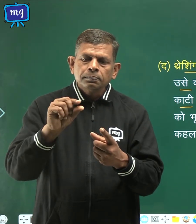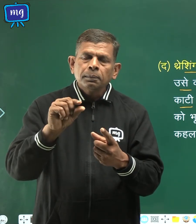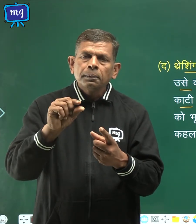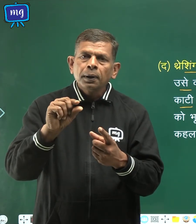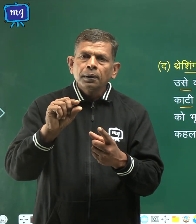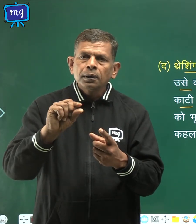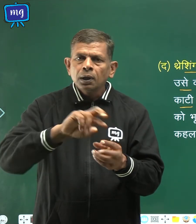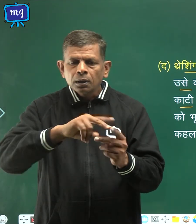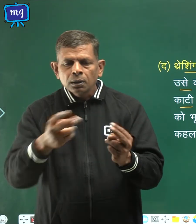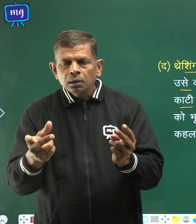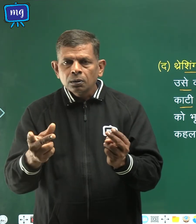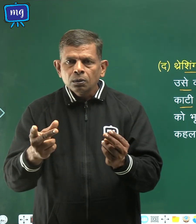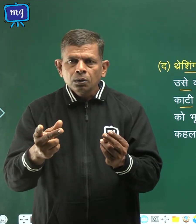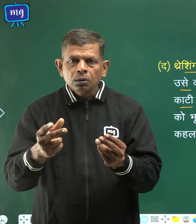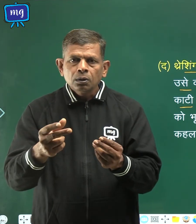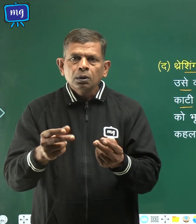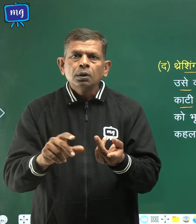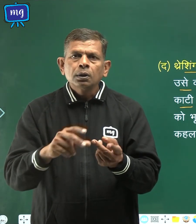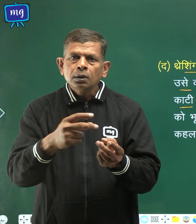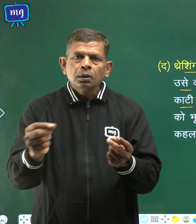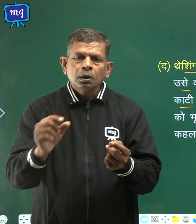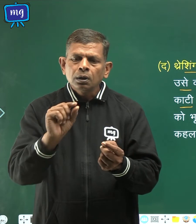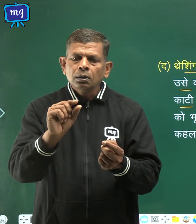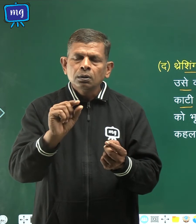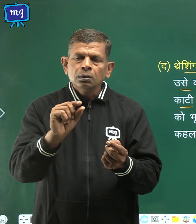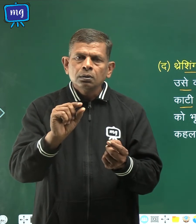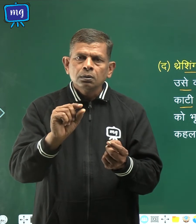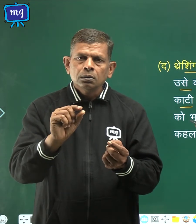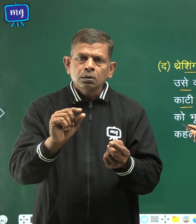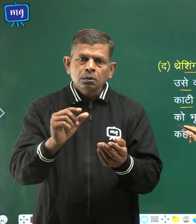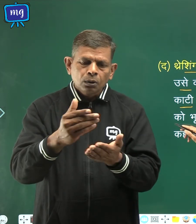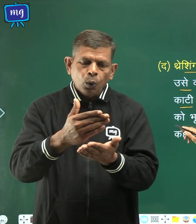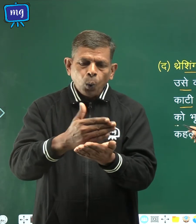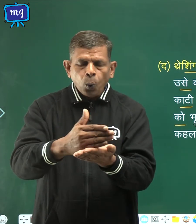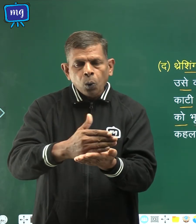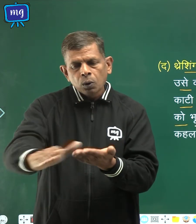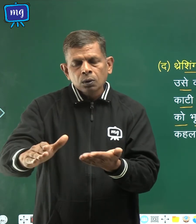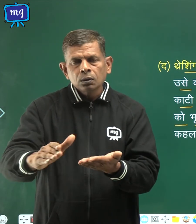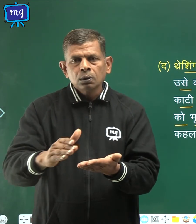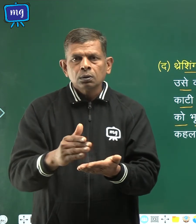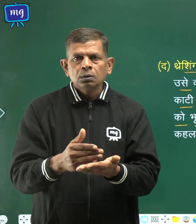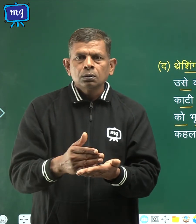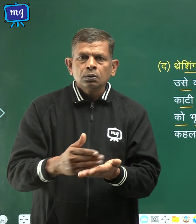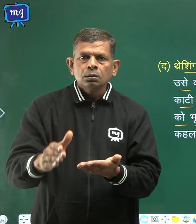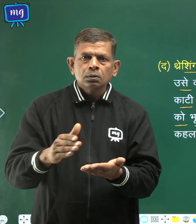बीजों या दानों को भूसे से अलग करना